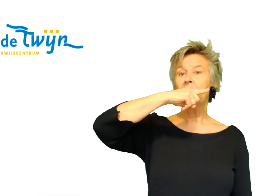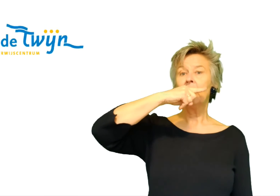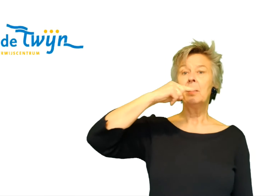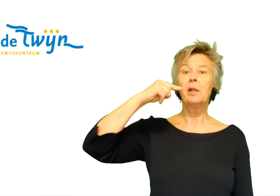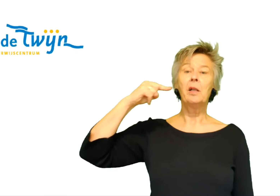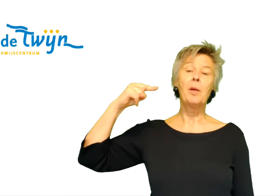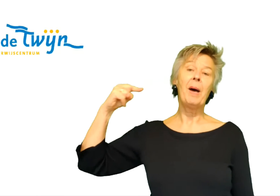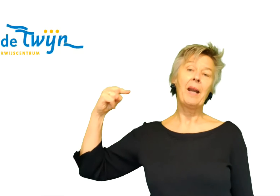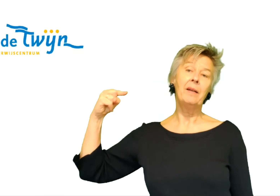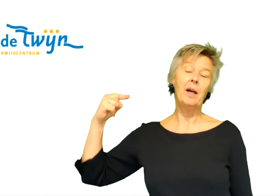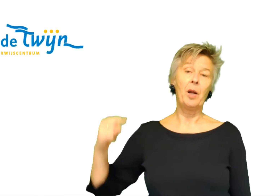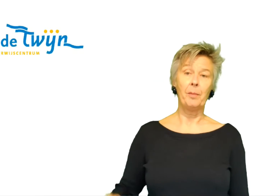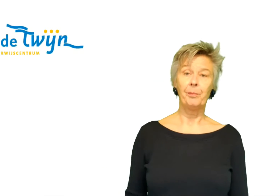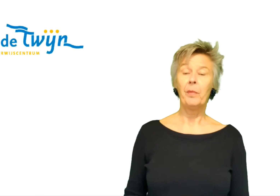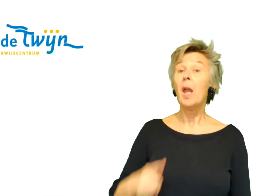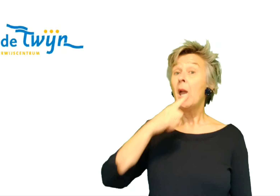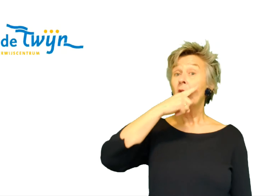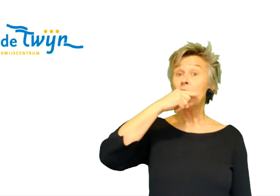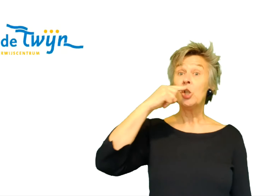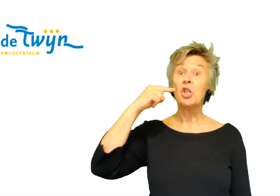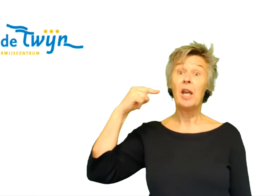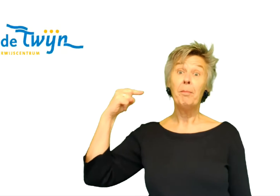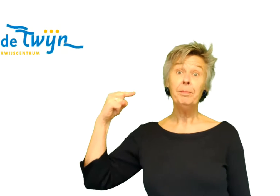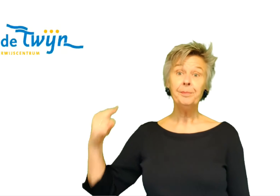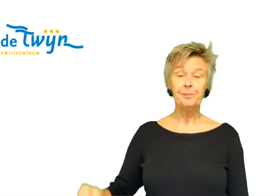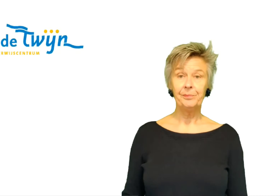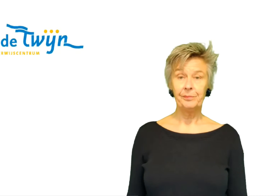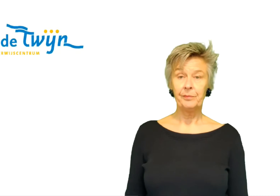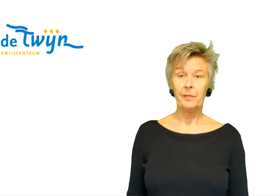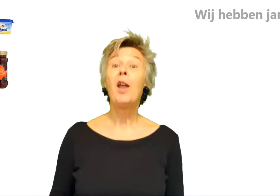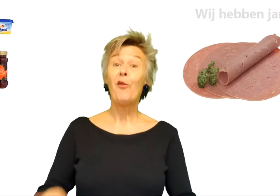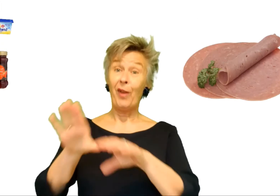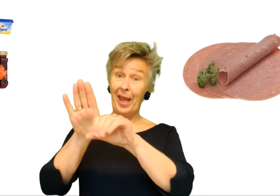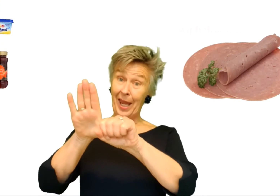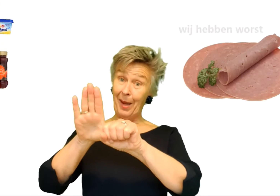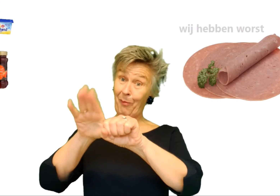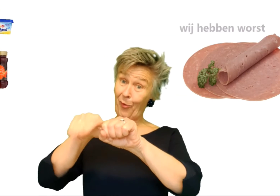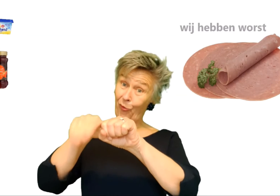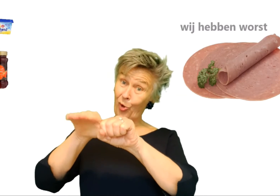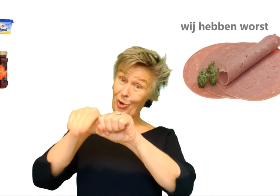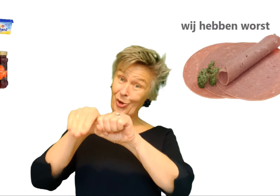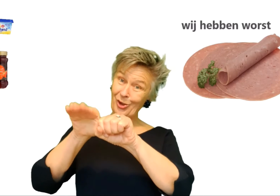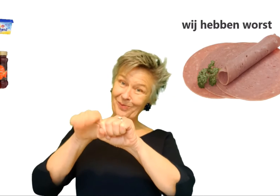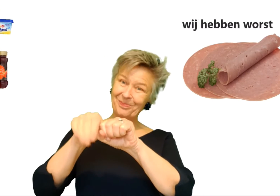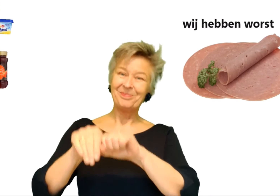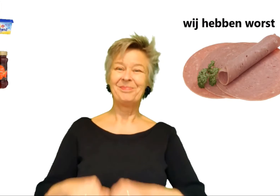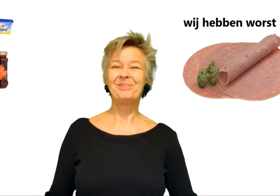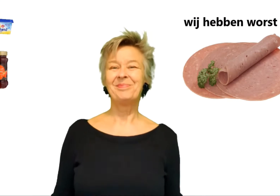je gebarende arm. Jam. We hebben worst.